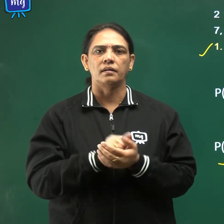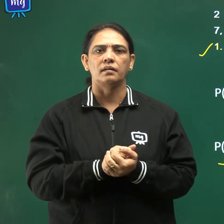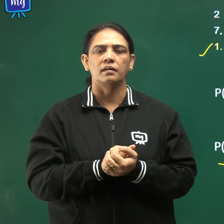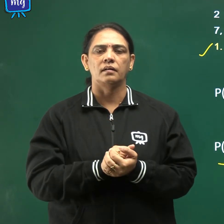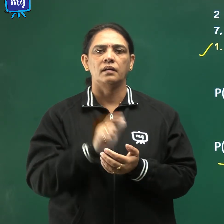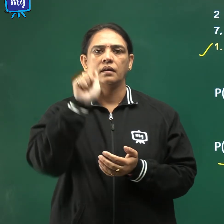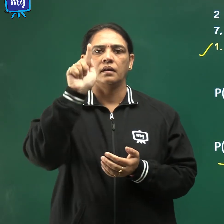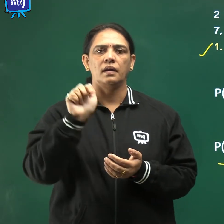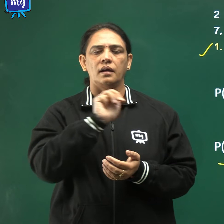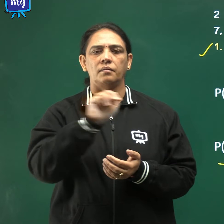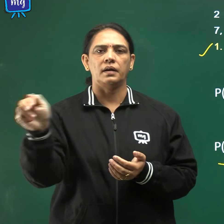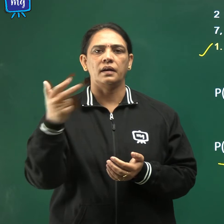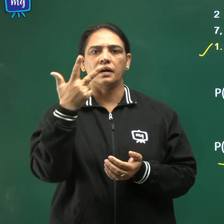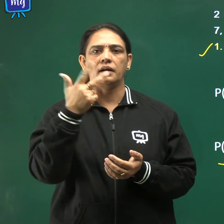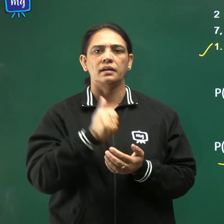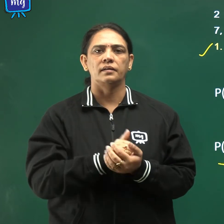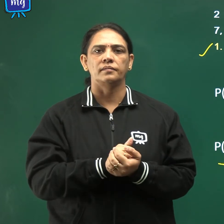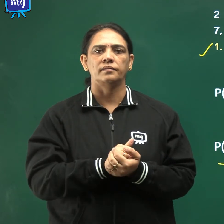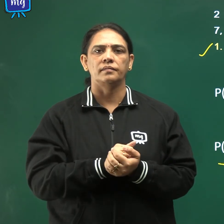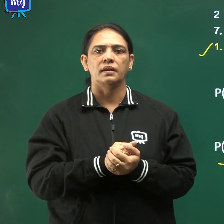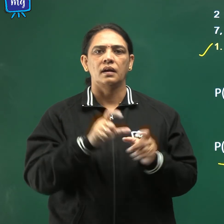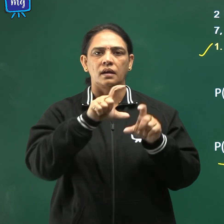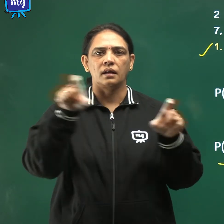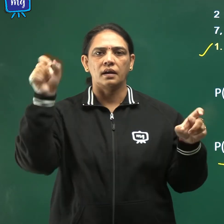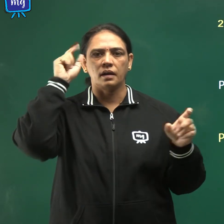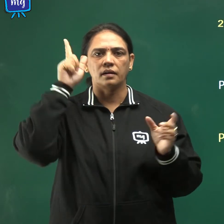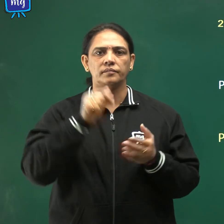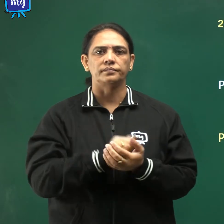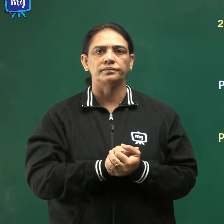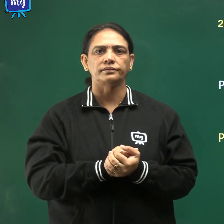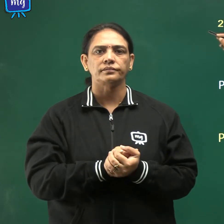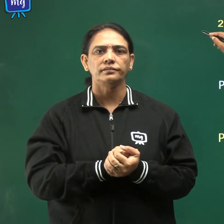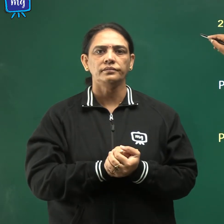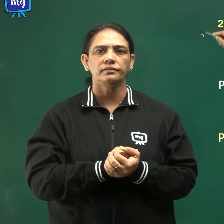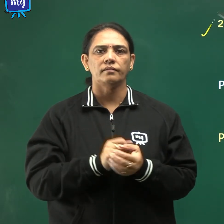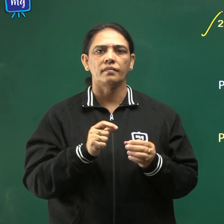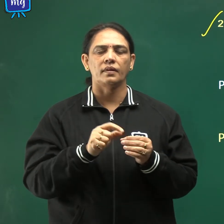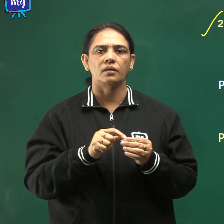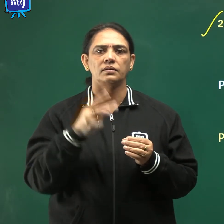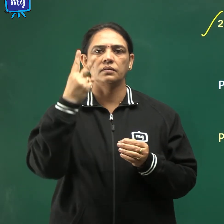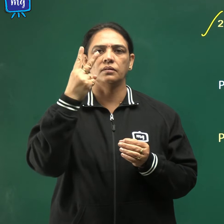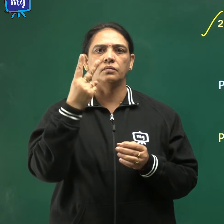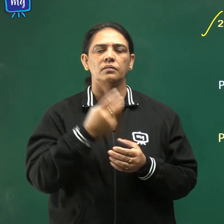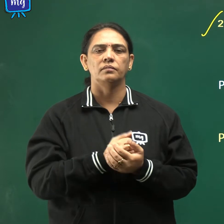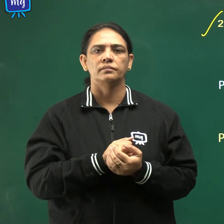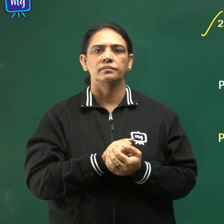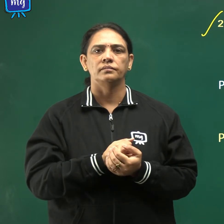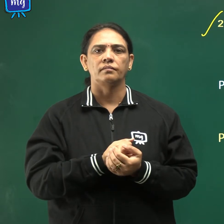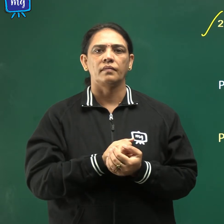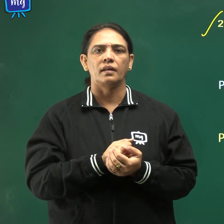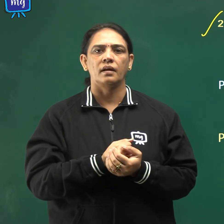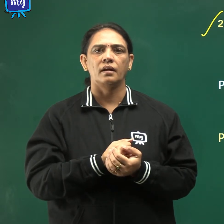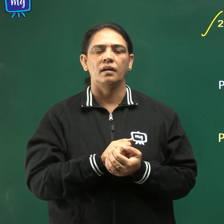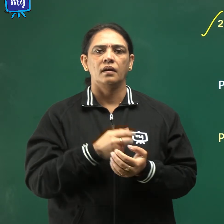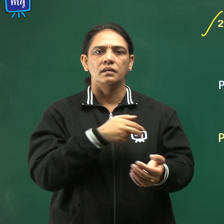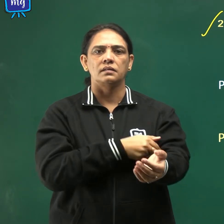हेग फटे होंठ अ मैं समझ गया और दूसरा कि विषम